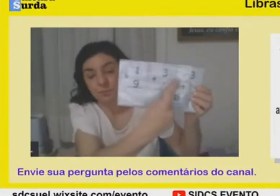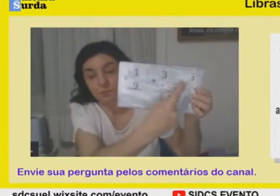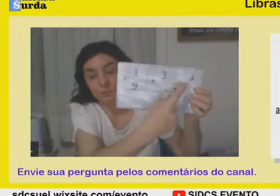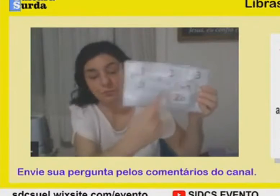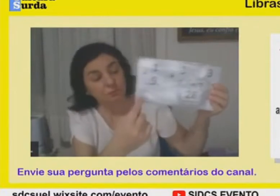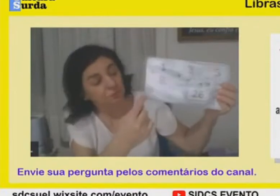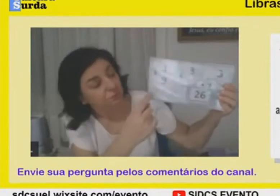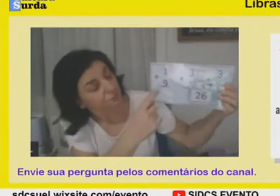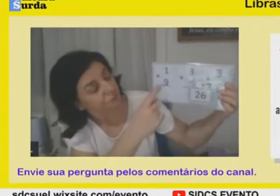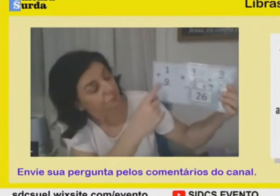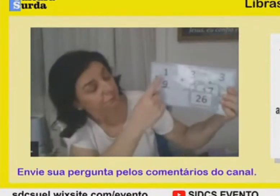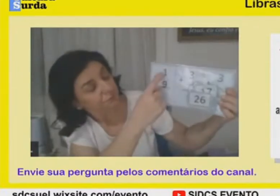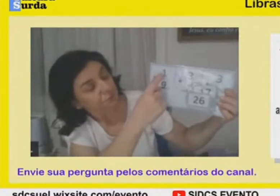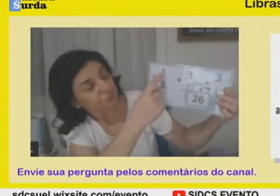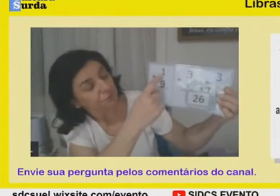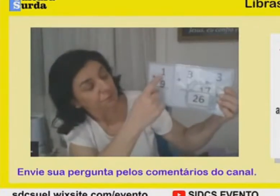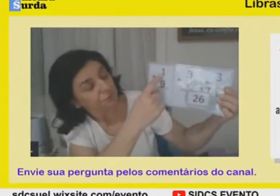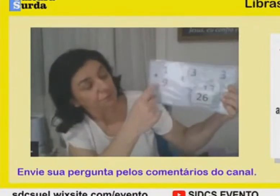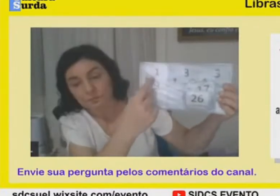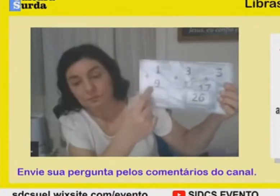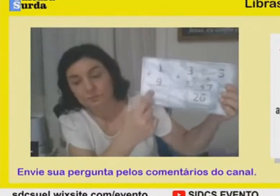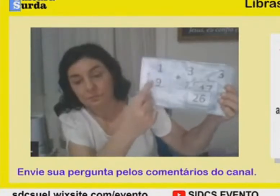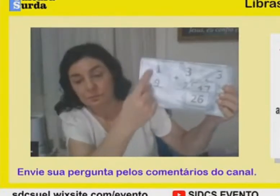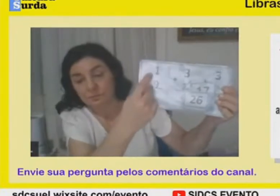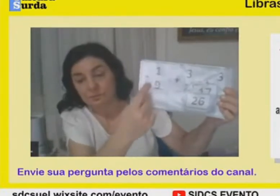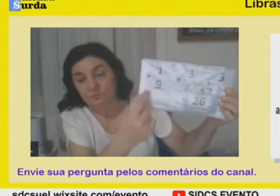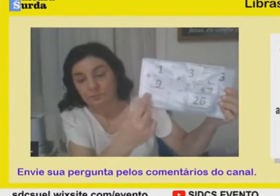Um exemplo para trabalhar